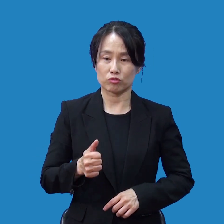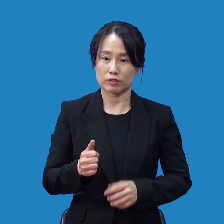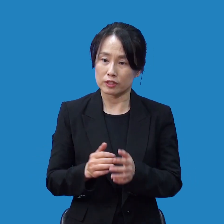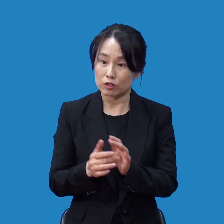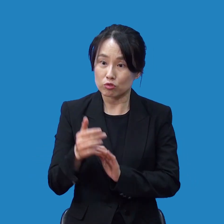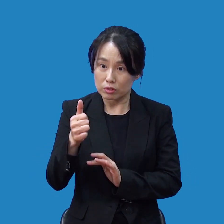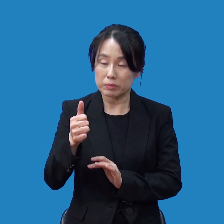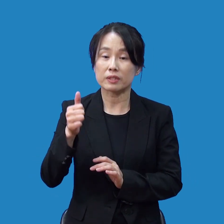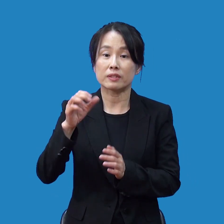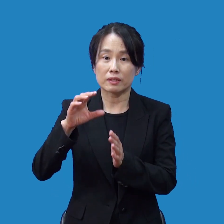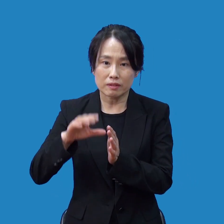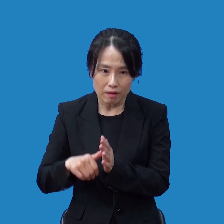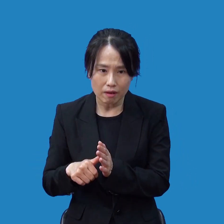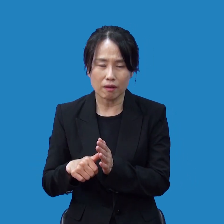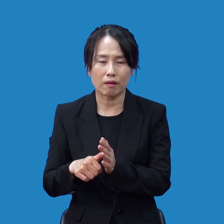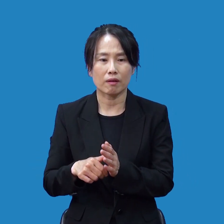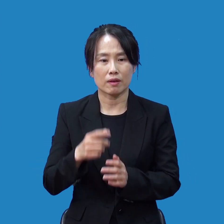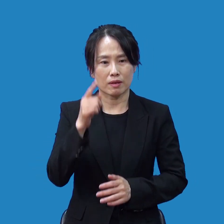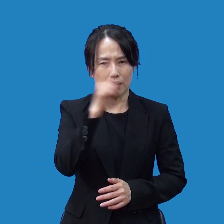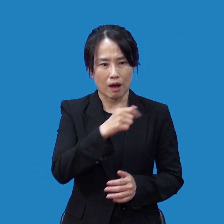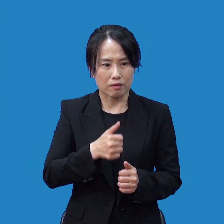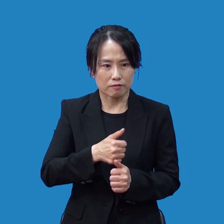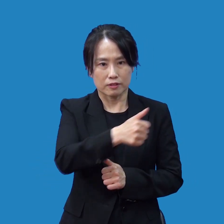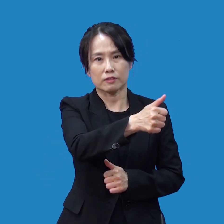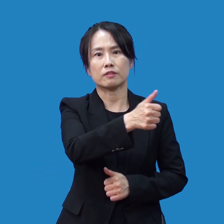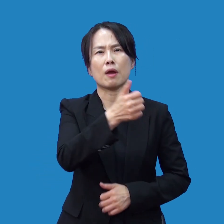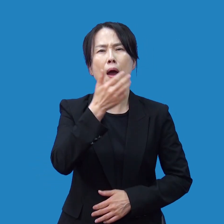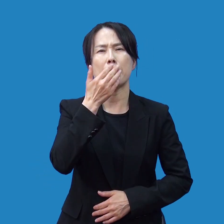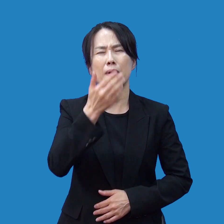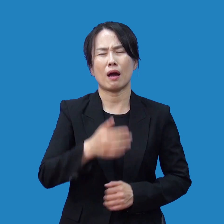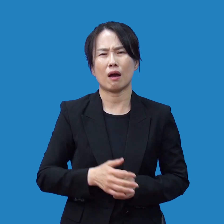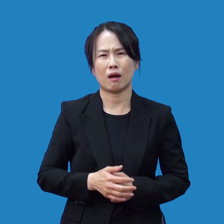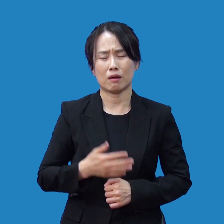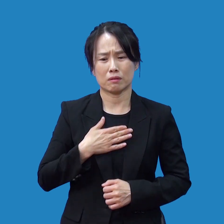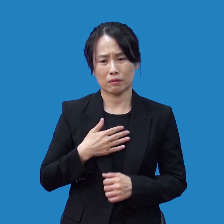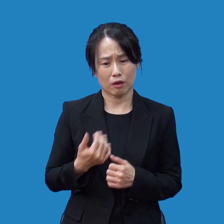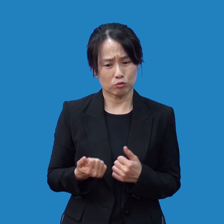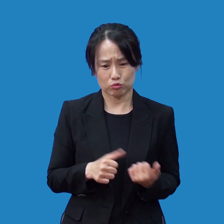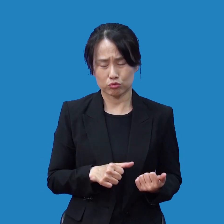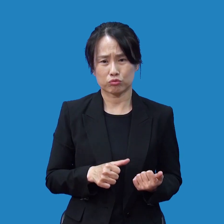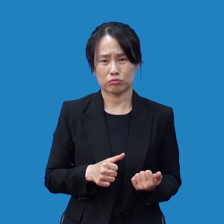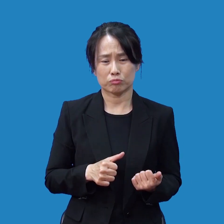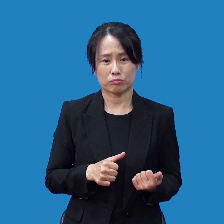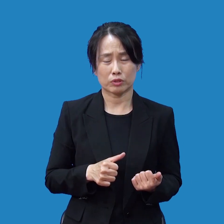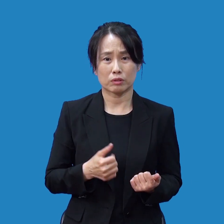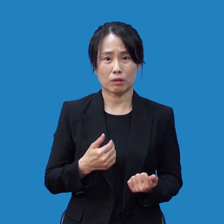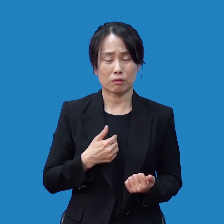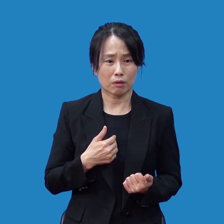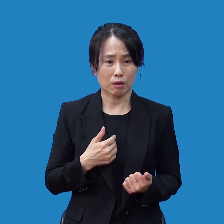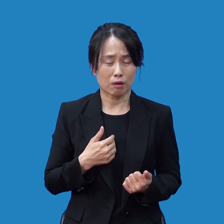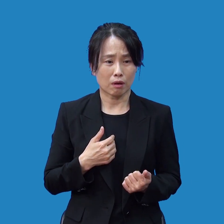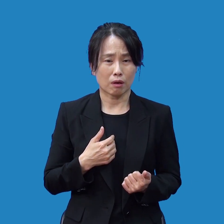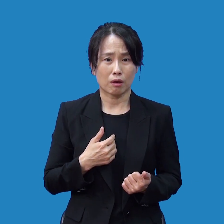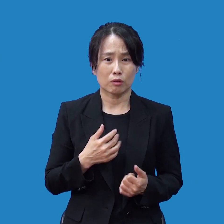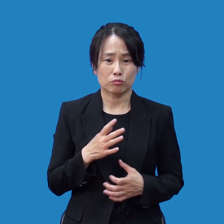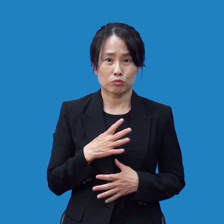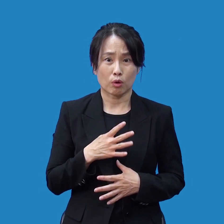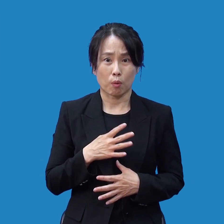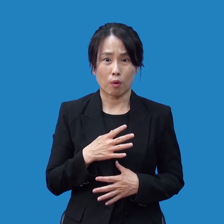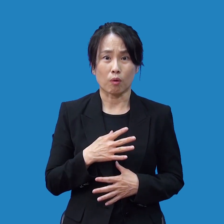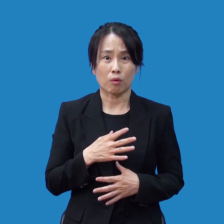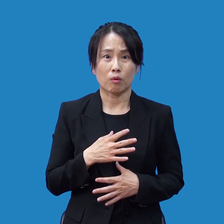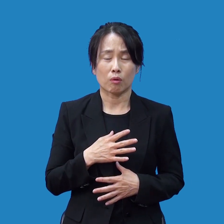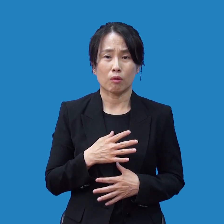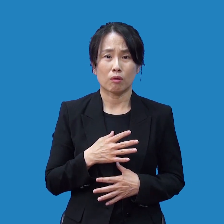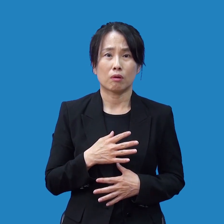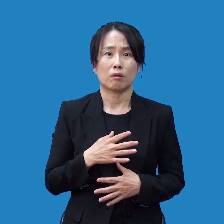악을 이길 수 있습니다. 내가 죽으면 내가 없어질 것 같은데 그게 세상의 논리 아닙니까? 그래서